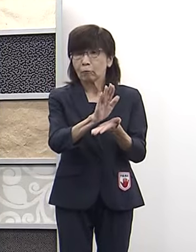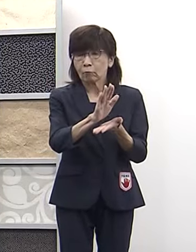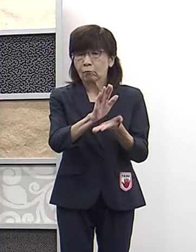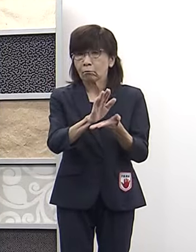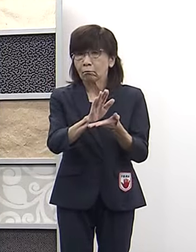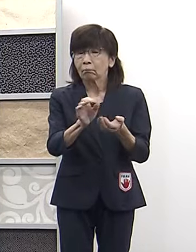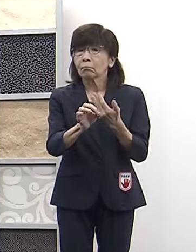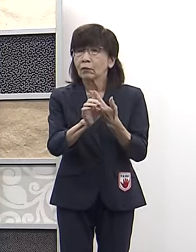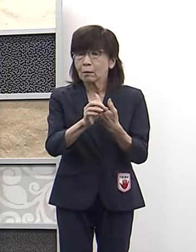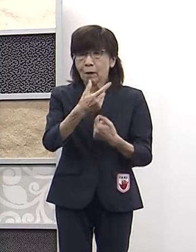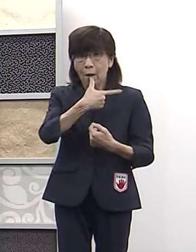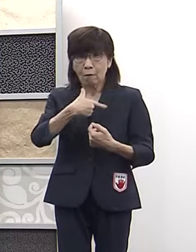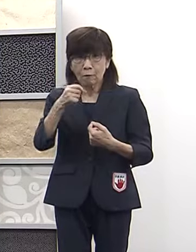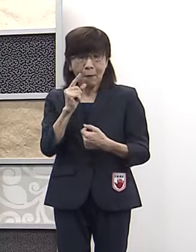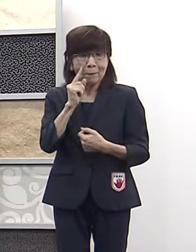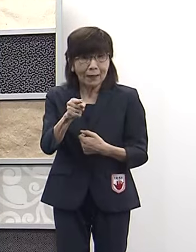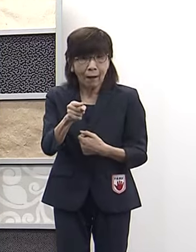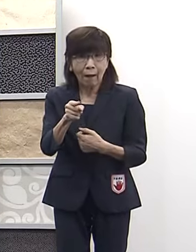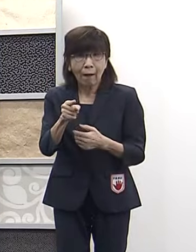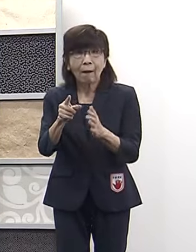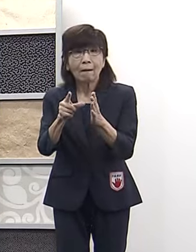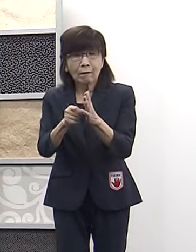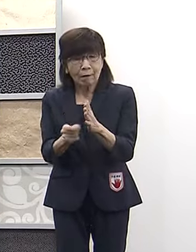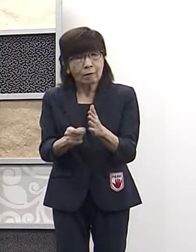の目撃情報があった当日、